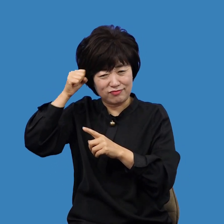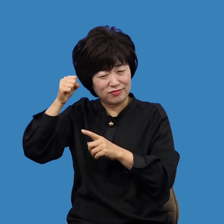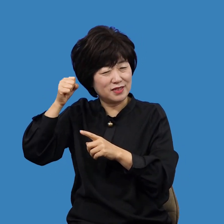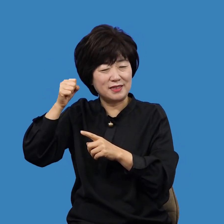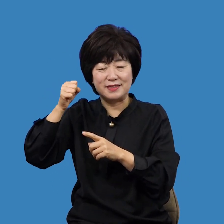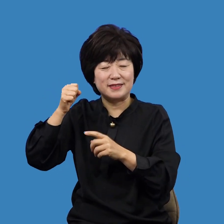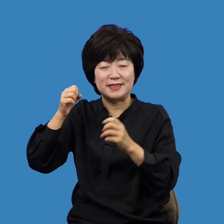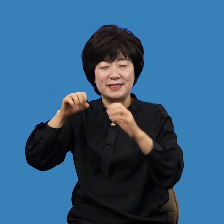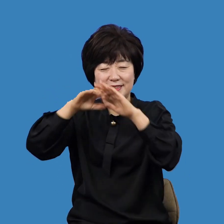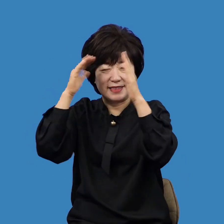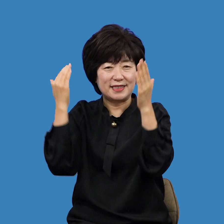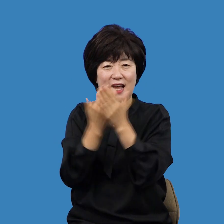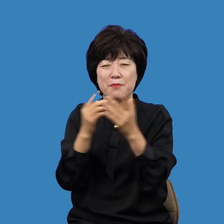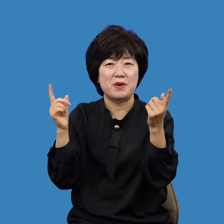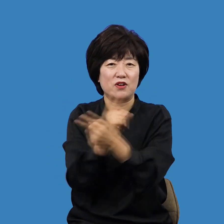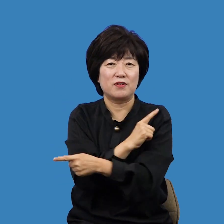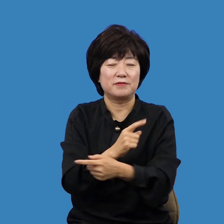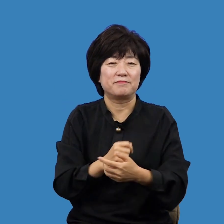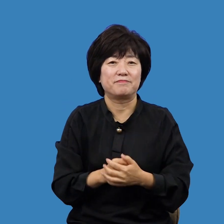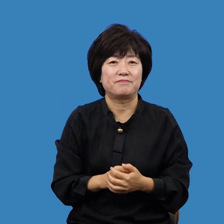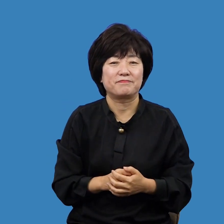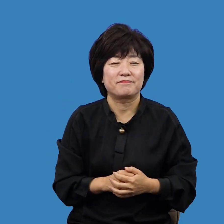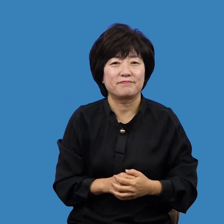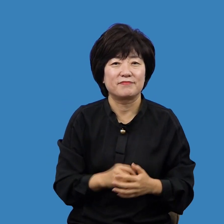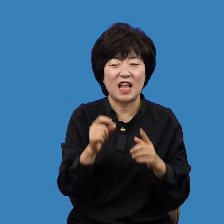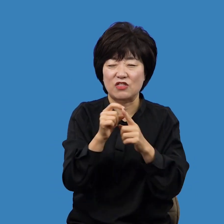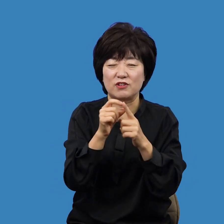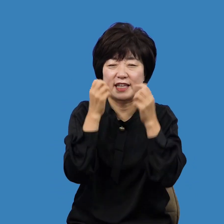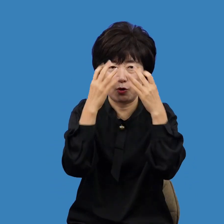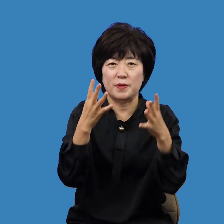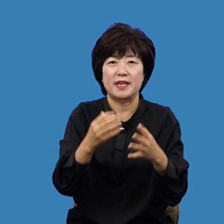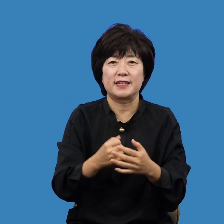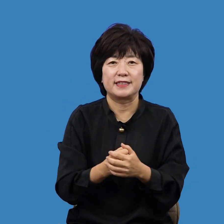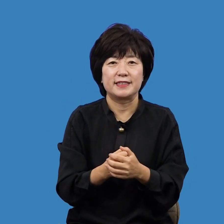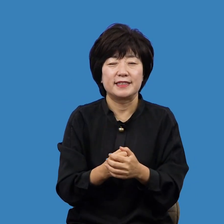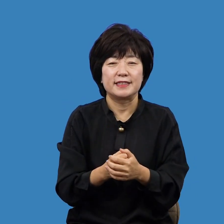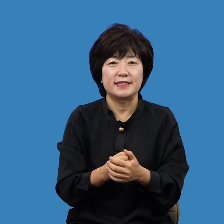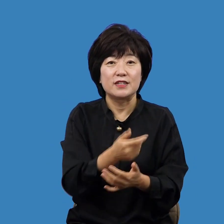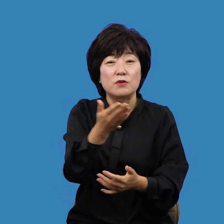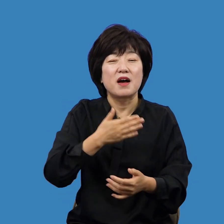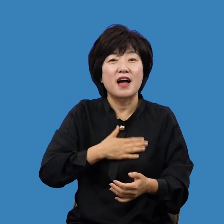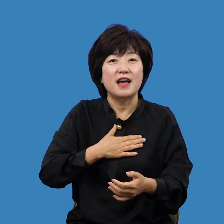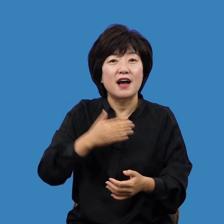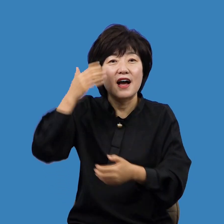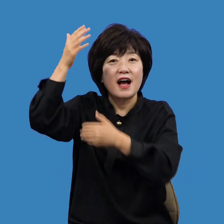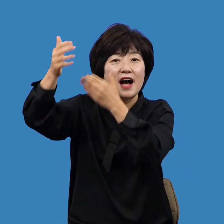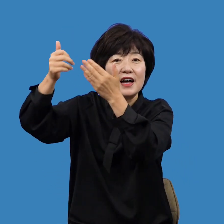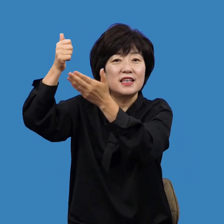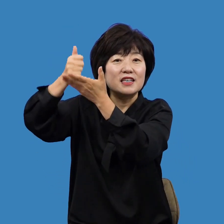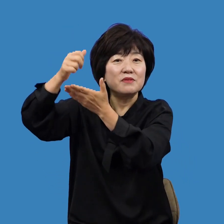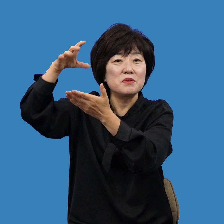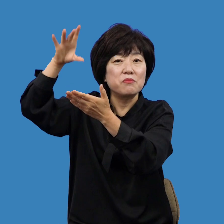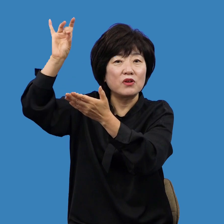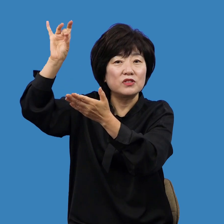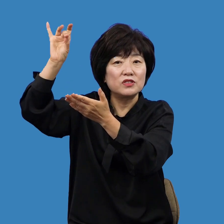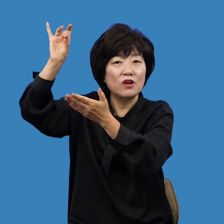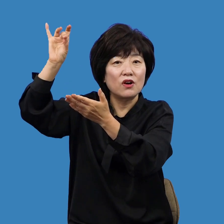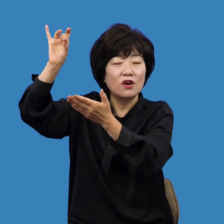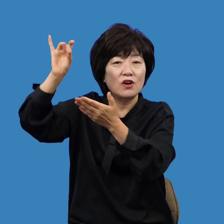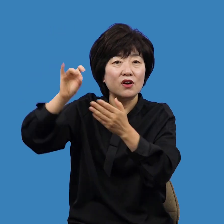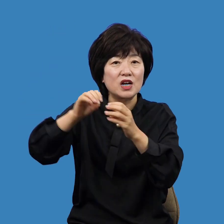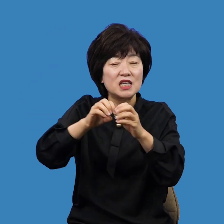용어를 그냥 통째로 바꿔버리는 거거든. 여러분 다 아시는 얘기예요. 무슨 얘기냐면 하나님이 먼저 인간에게 오셨습니까? 인간이 노력해서